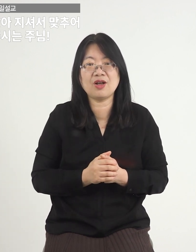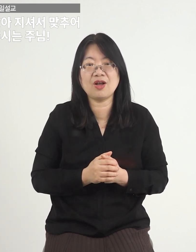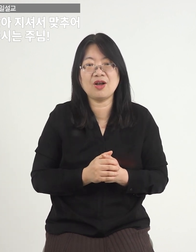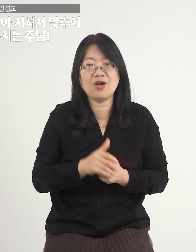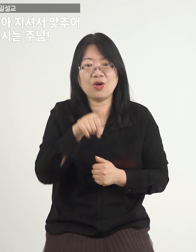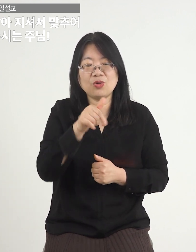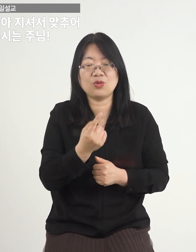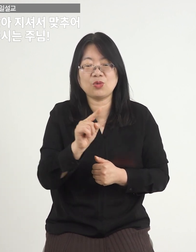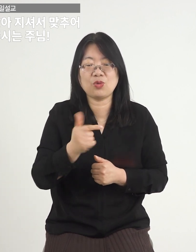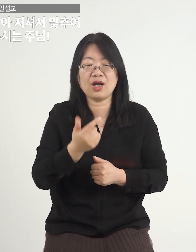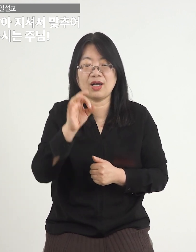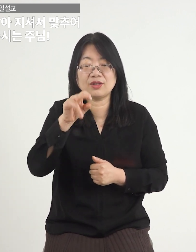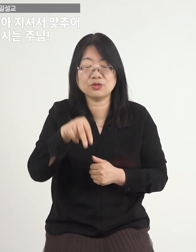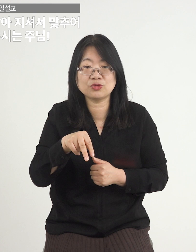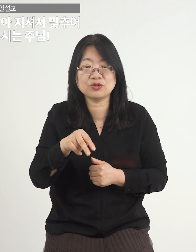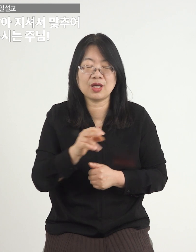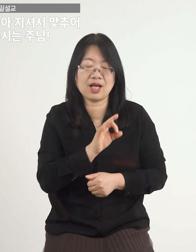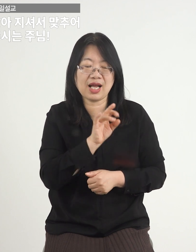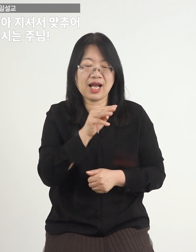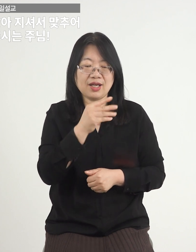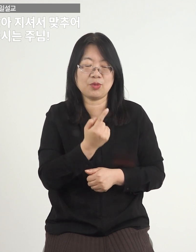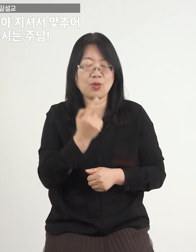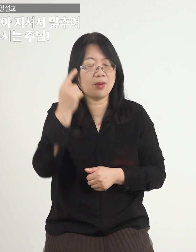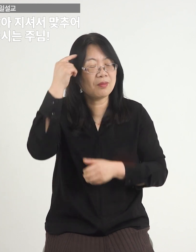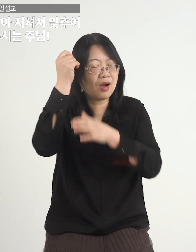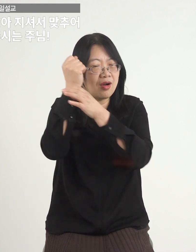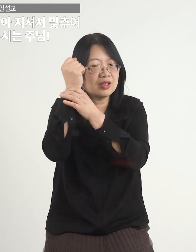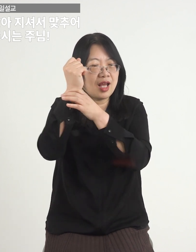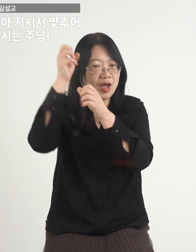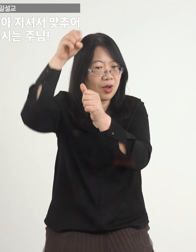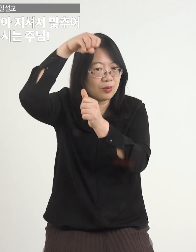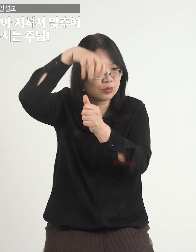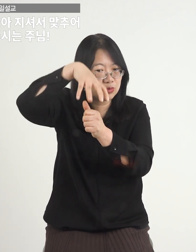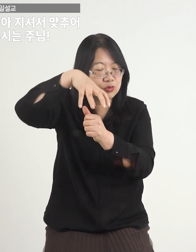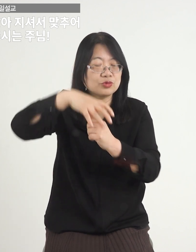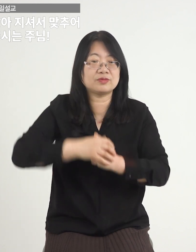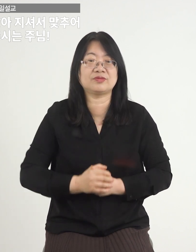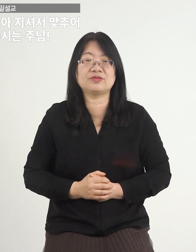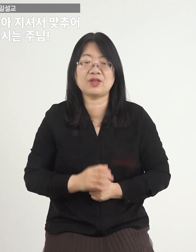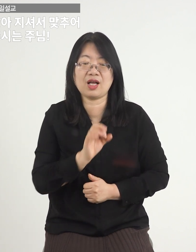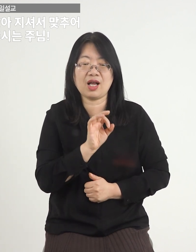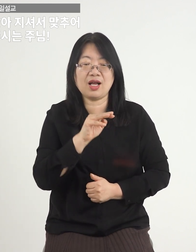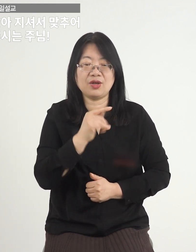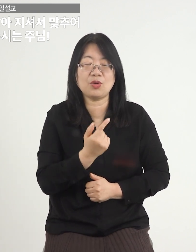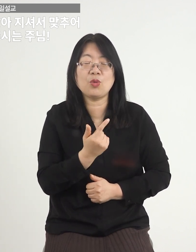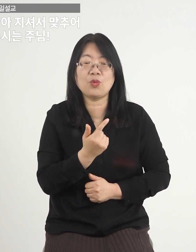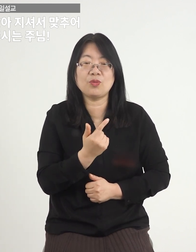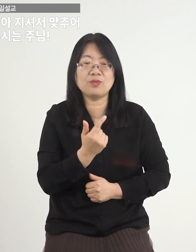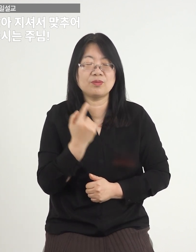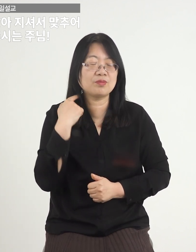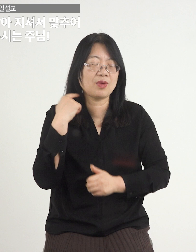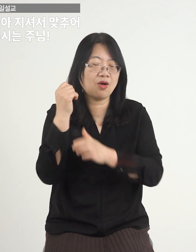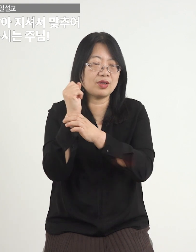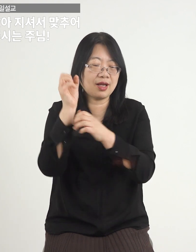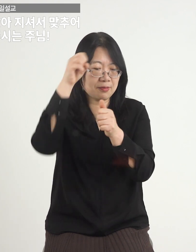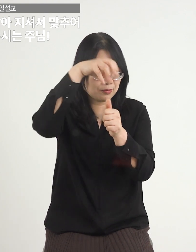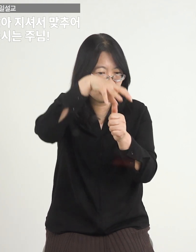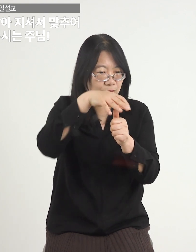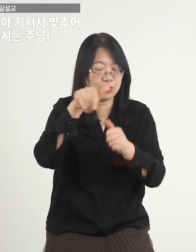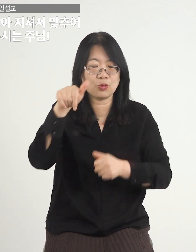관유를 아론의 머리에 붓고, 오늘 본문과 일치하죠. 아론의 머리에 붓고, 이